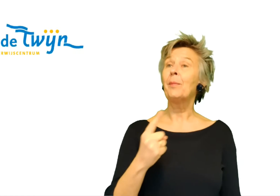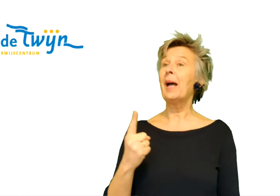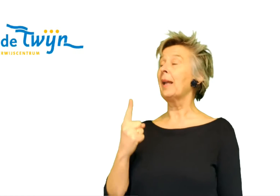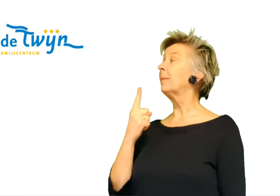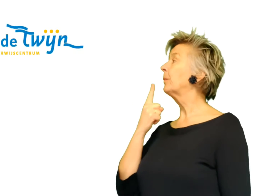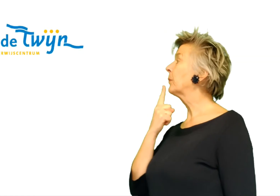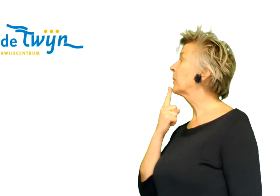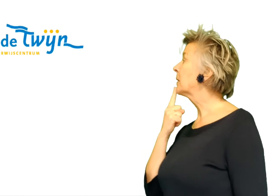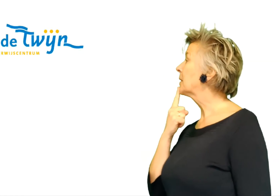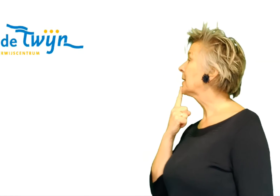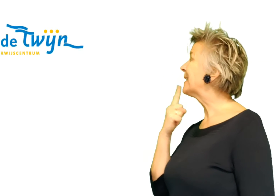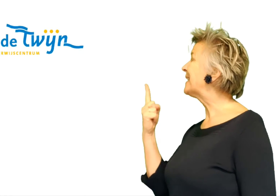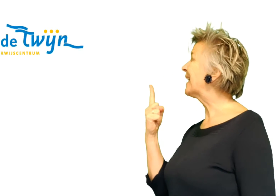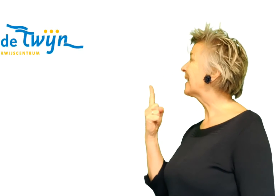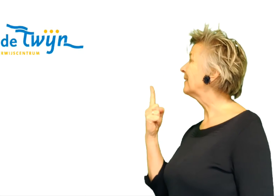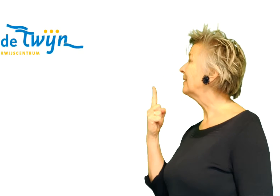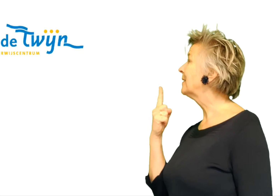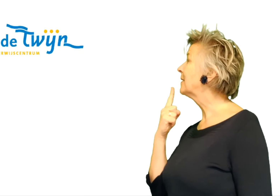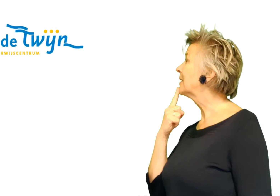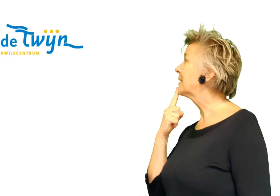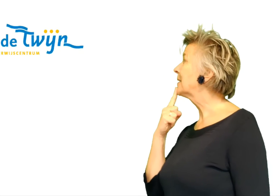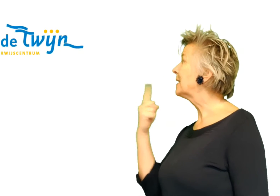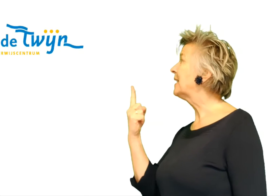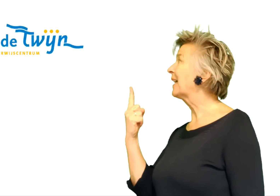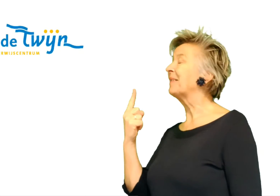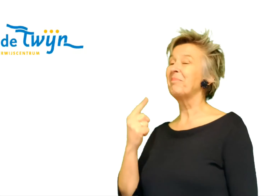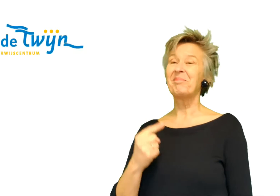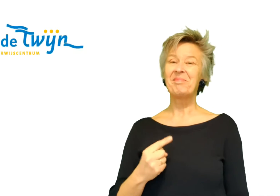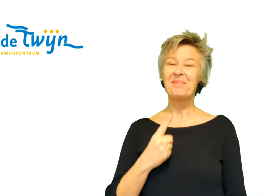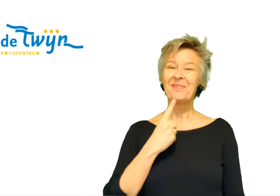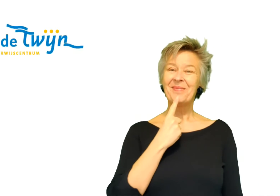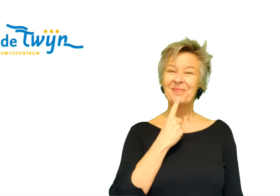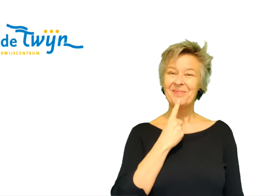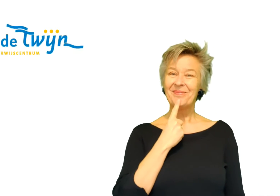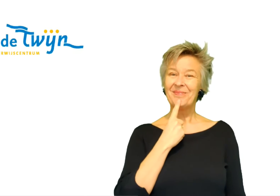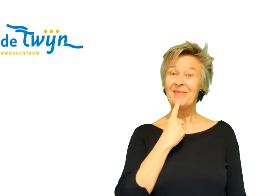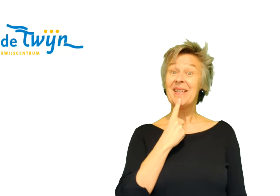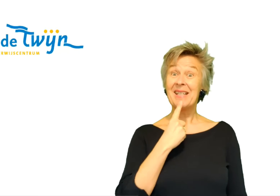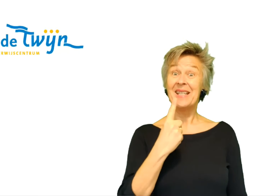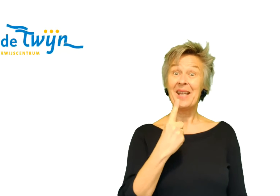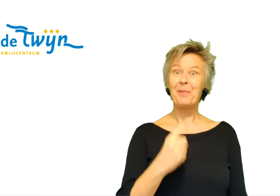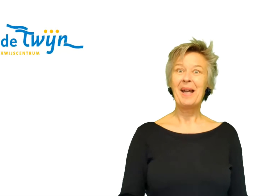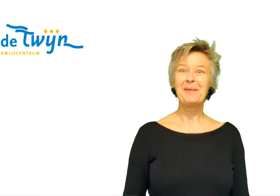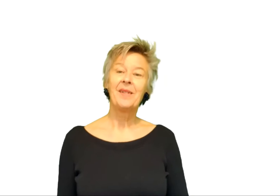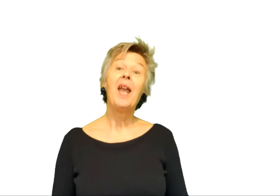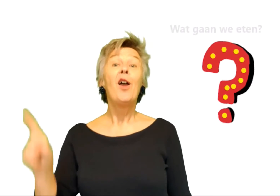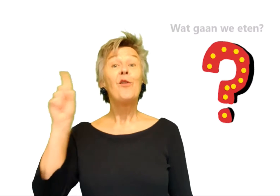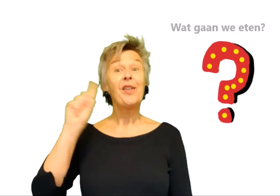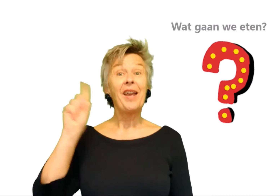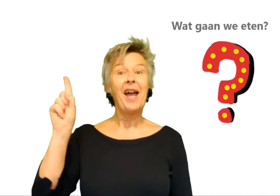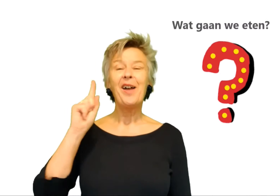maar. Zeggen. Zeggen. Zeg het maar. Wat gaan